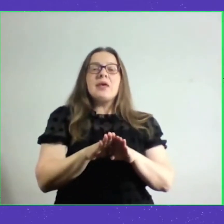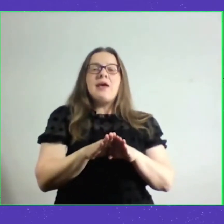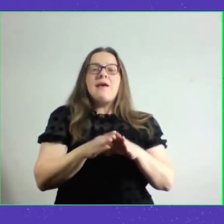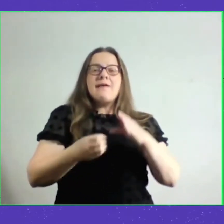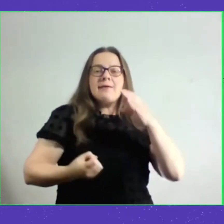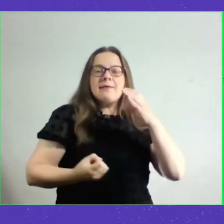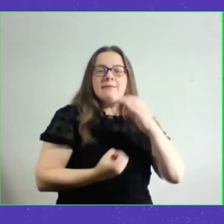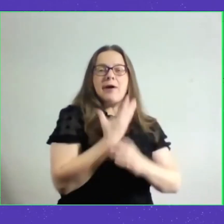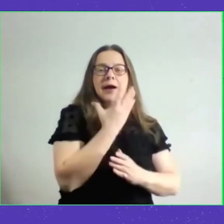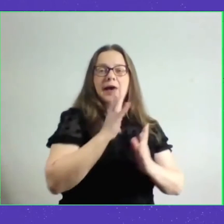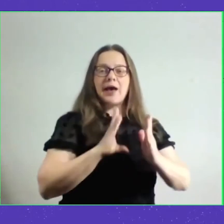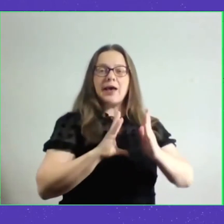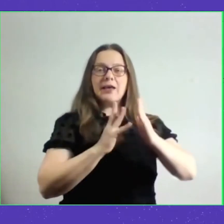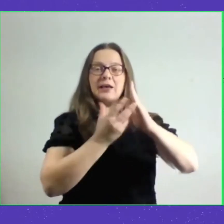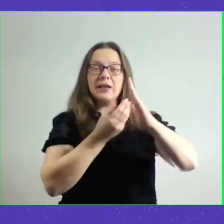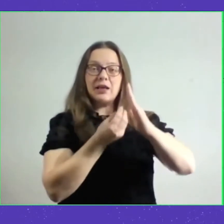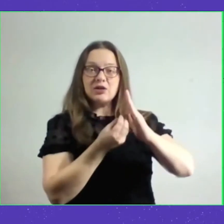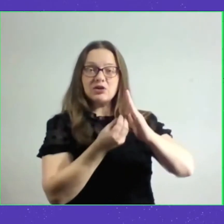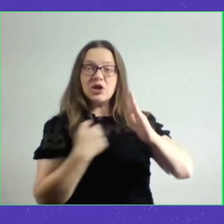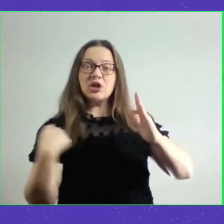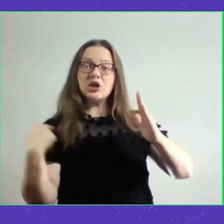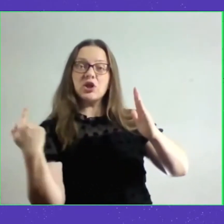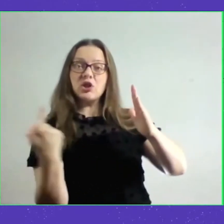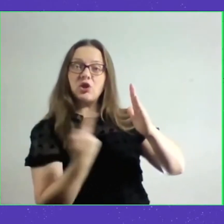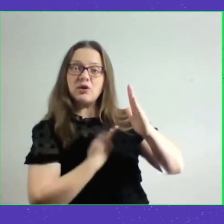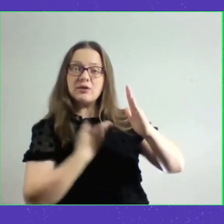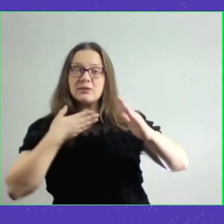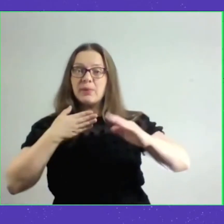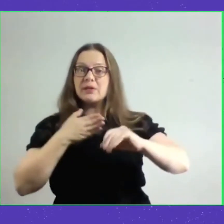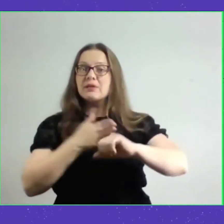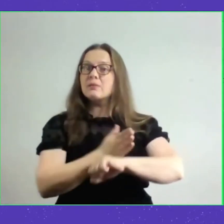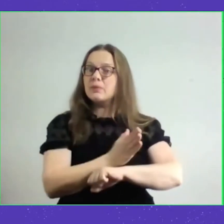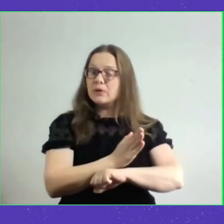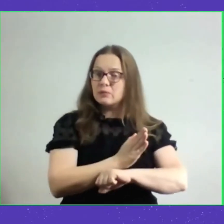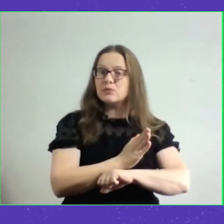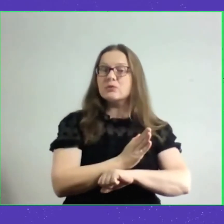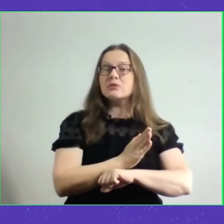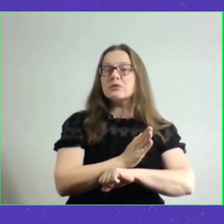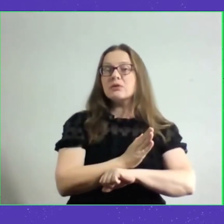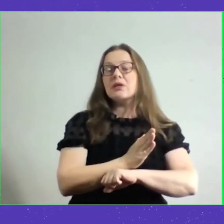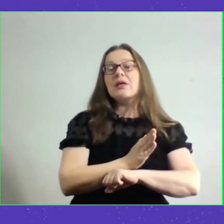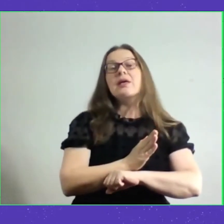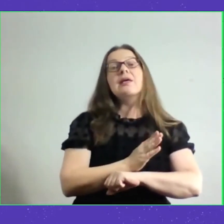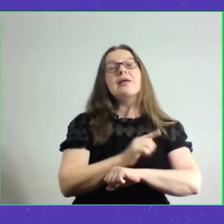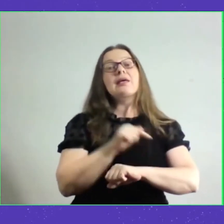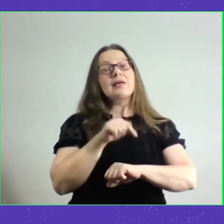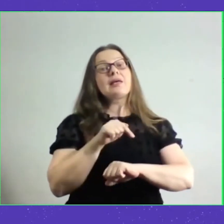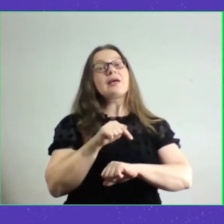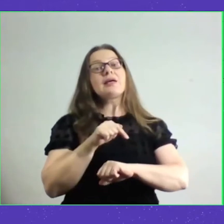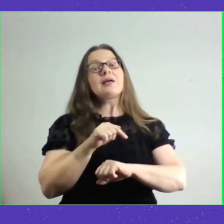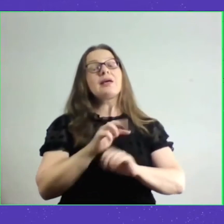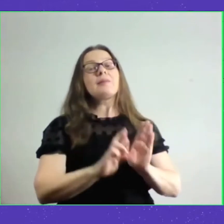Eu e você fazemos parte desse pão. Então, quando você está partindo o pão, às vezes você está com problema com o cônjuge,